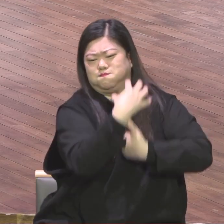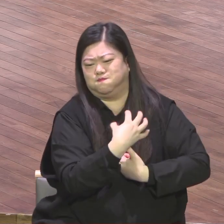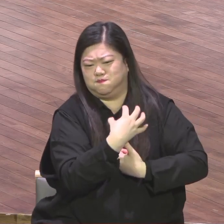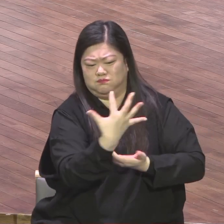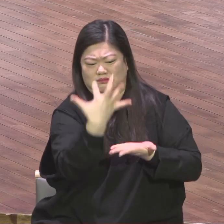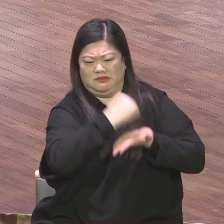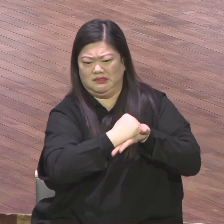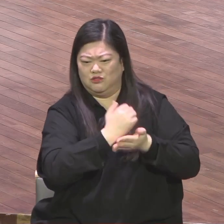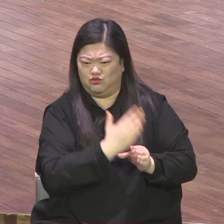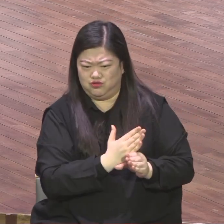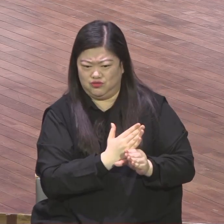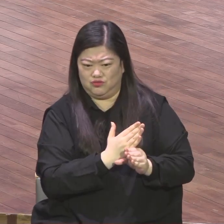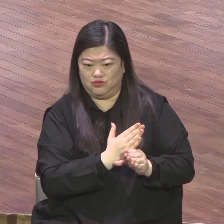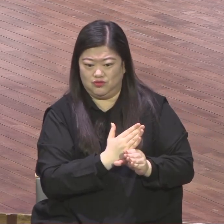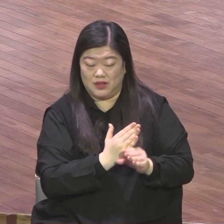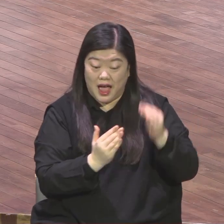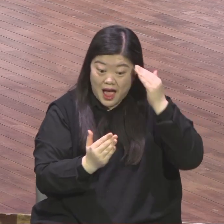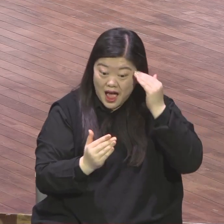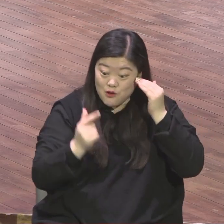있으니까